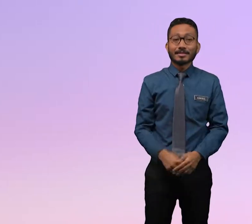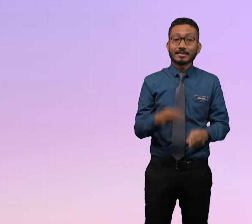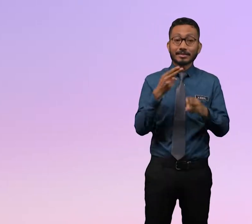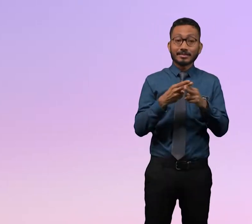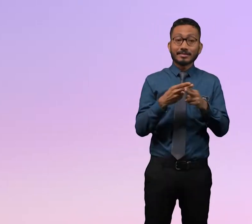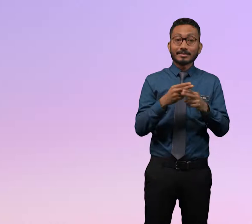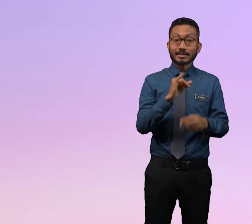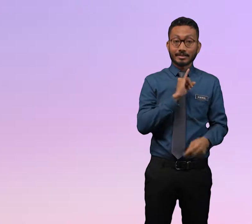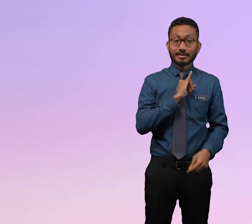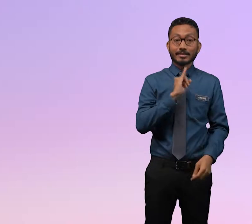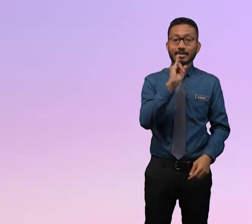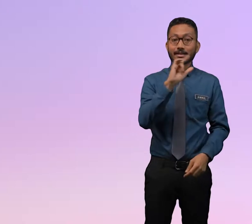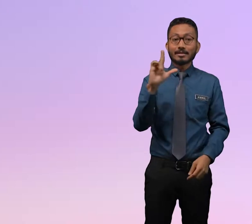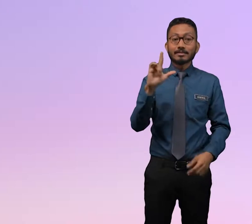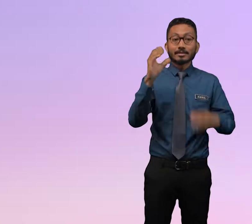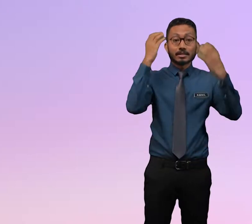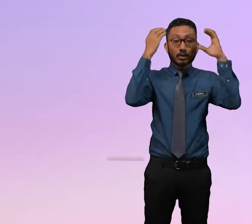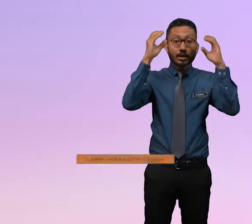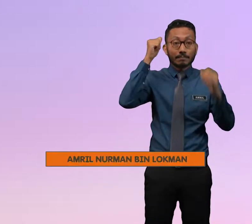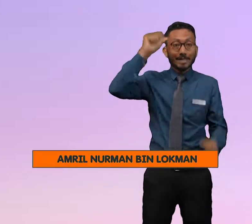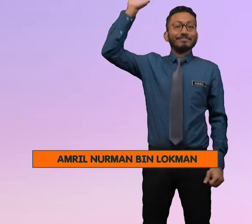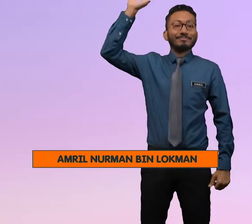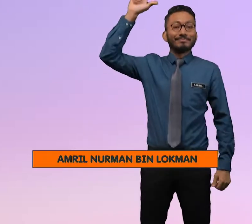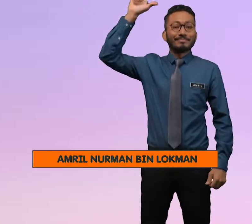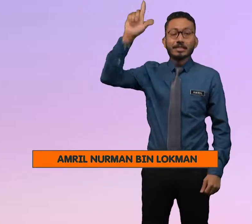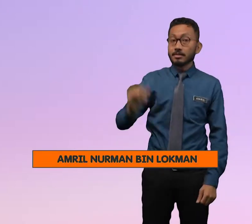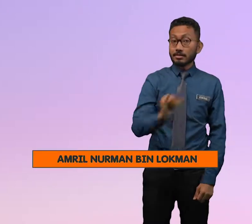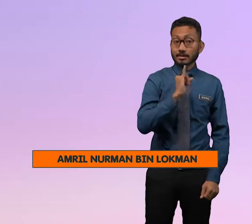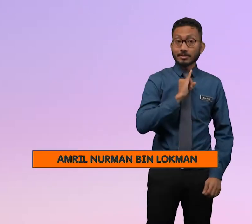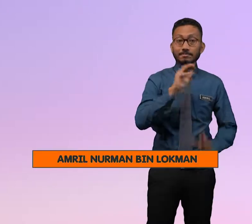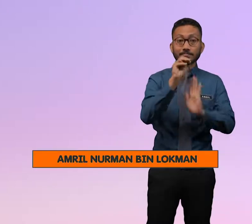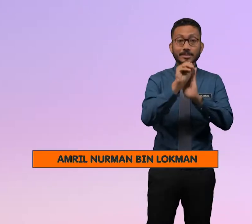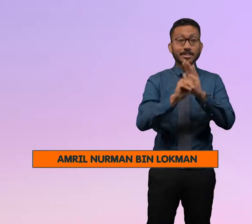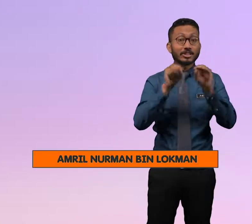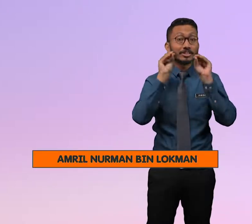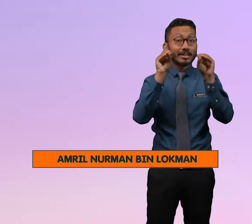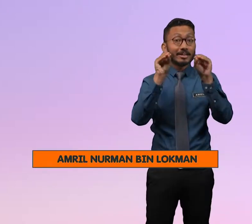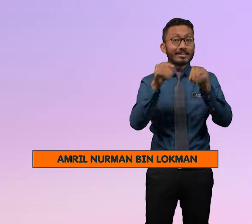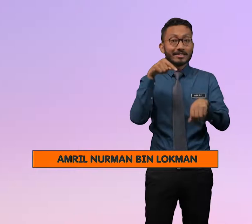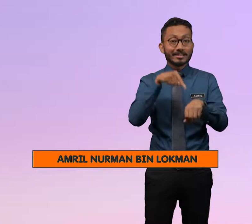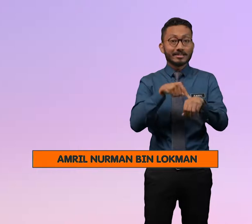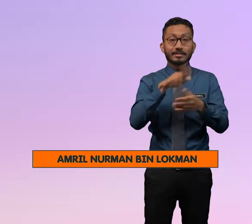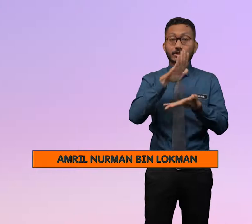Nama saya ialah Jiku Amlet. Saya mengajar di